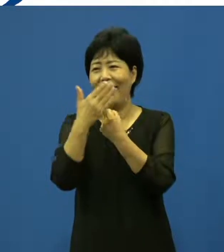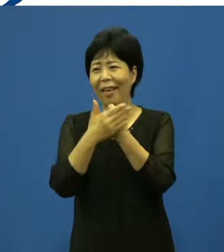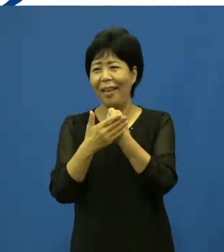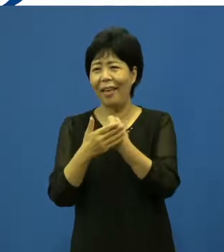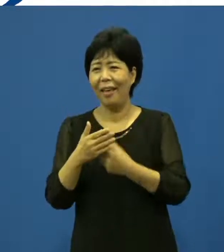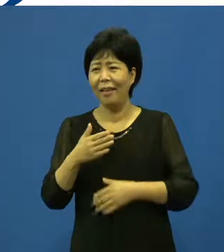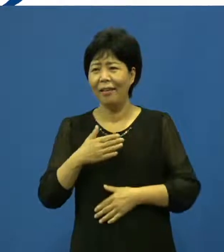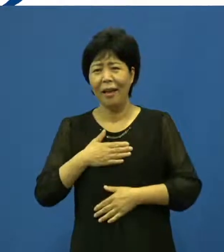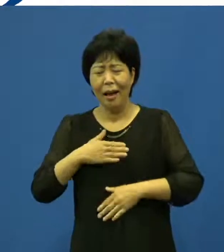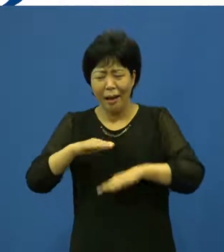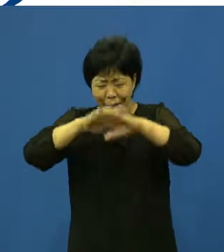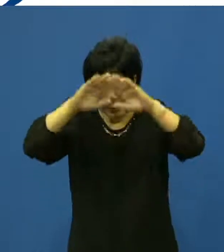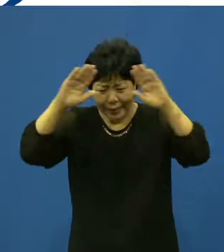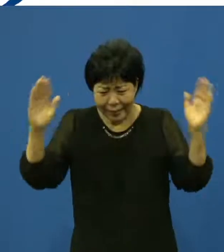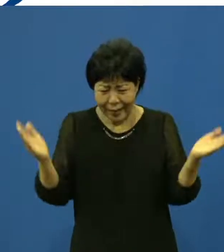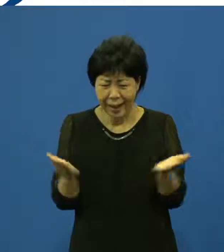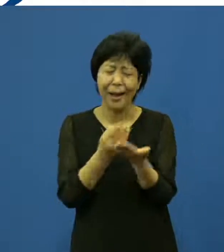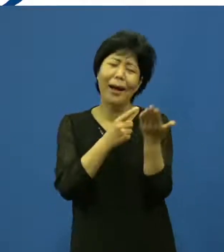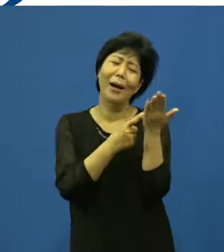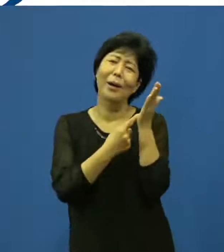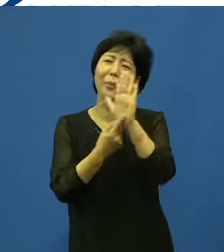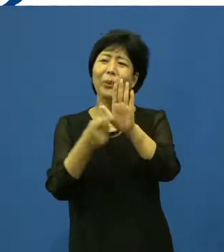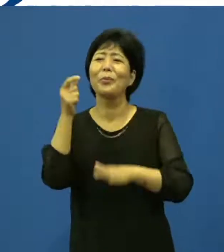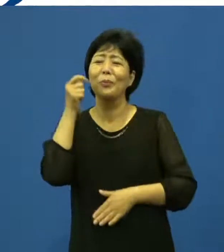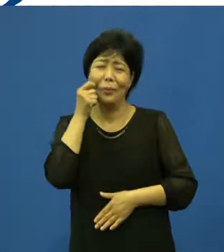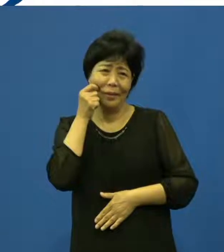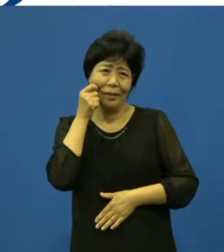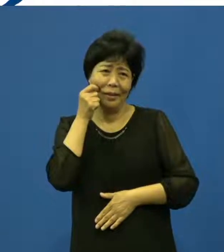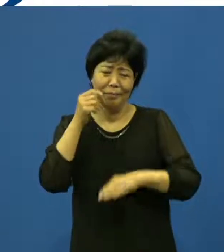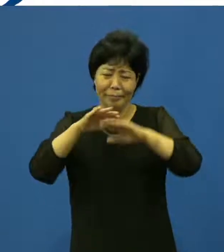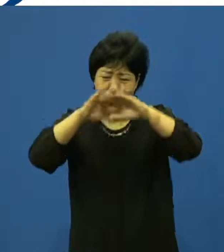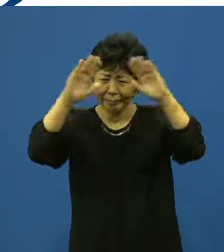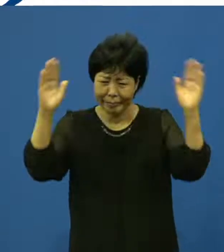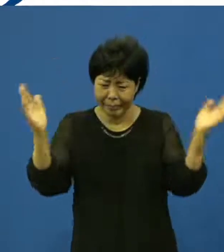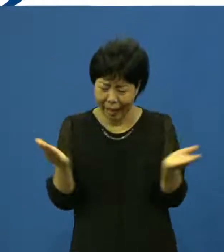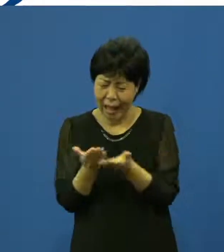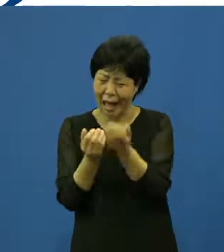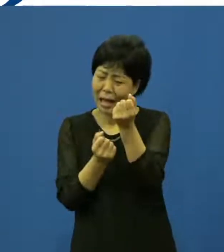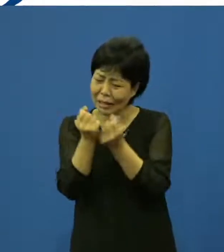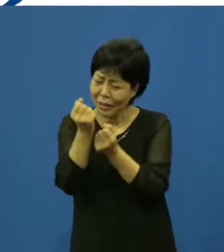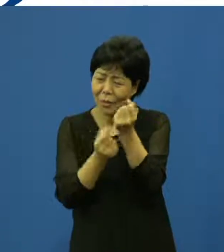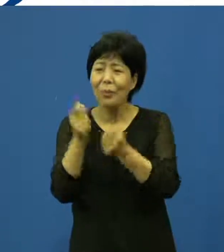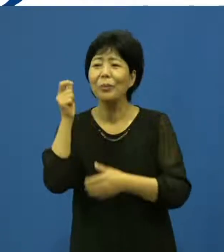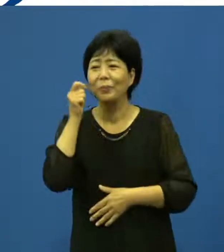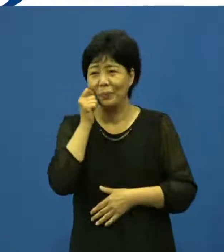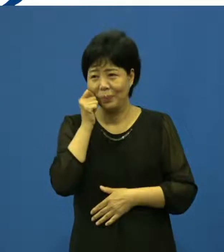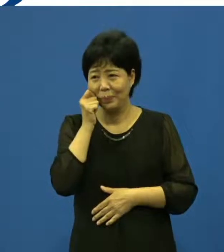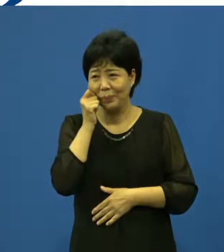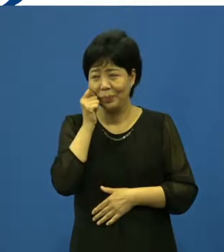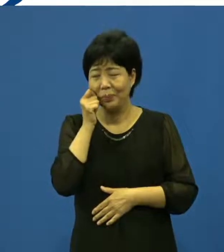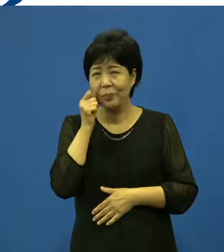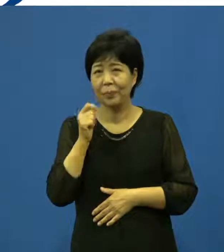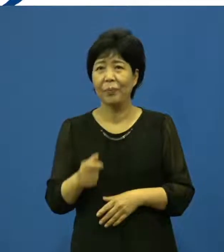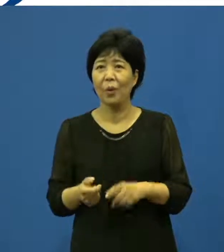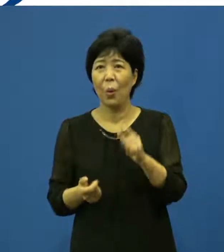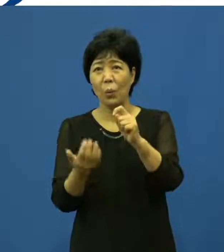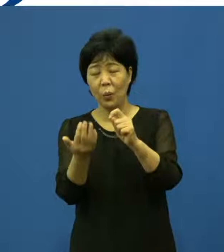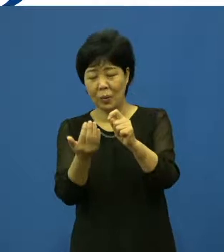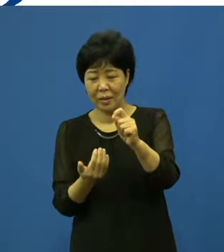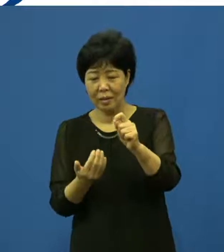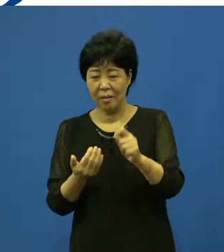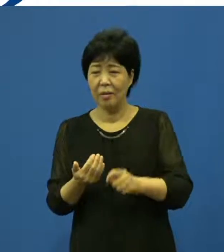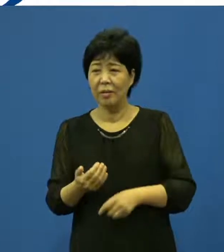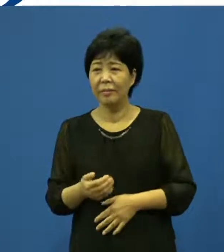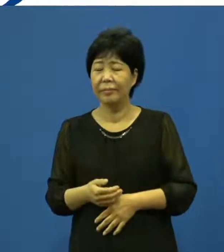수 없다는 것입니다. 설명할 수가 없다는 것입니다. 그래서 고린도전서 15장 10절의 말씀, 나의 나 된